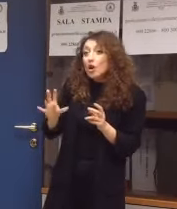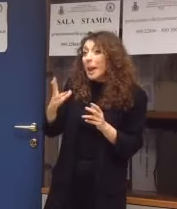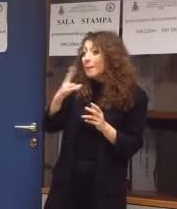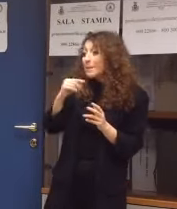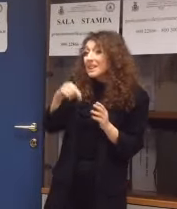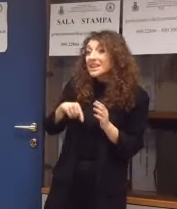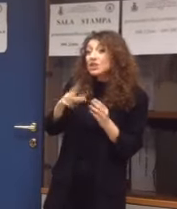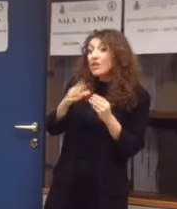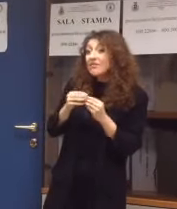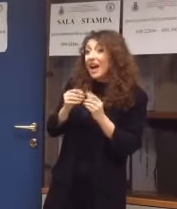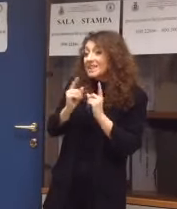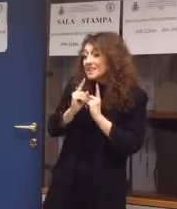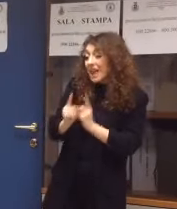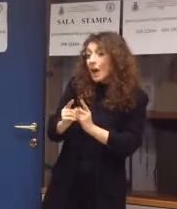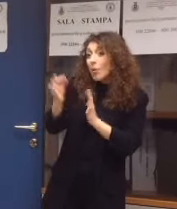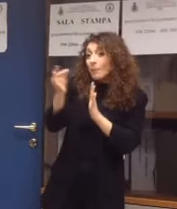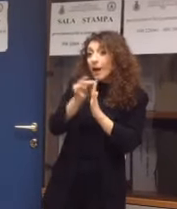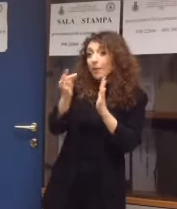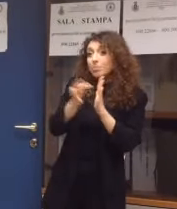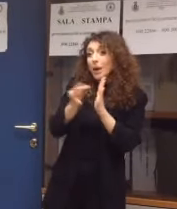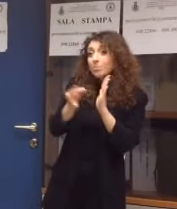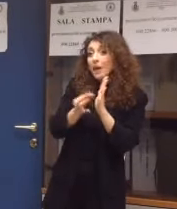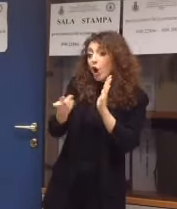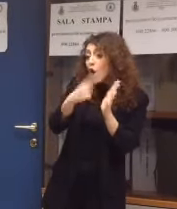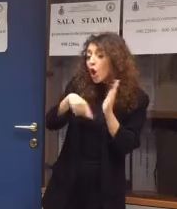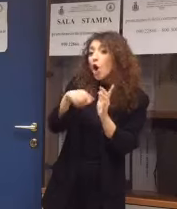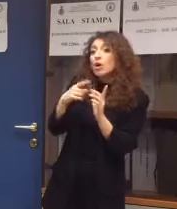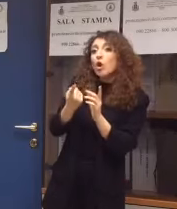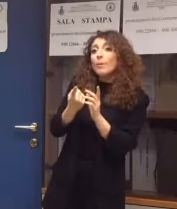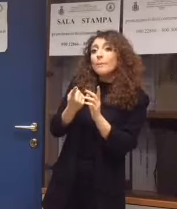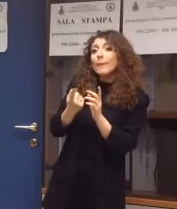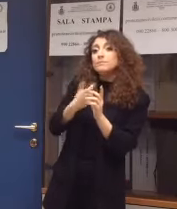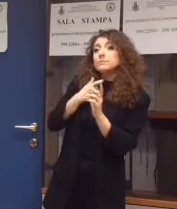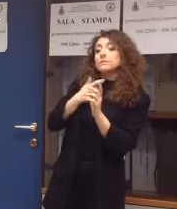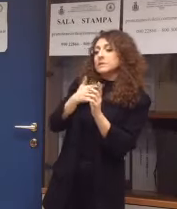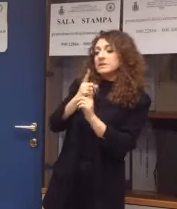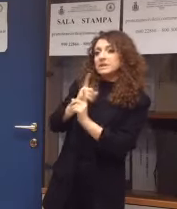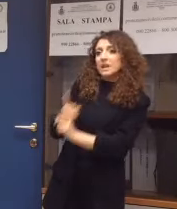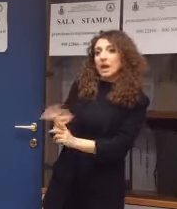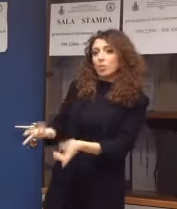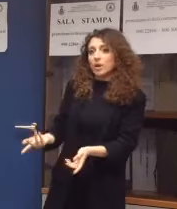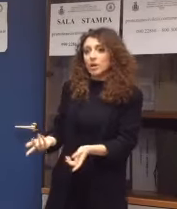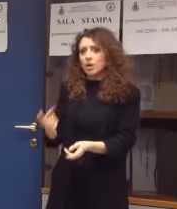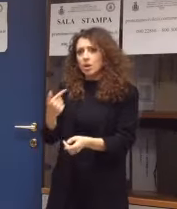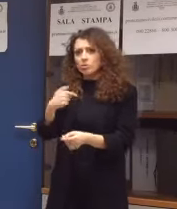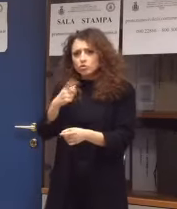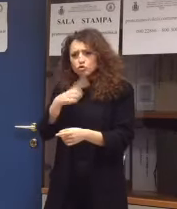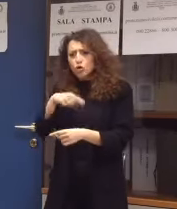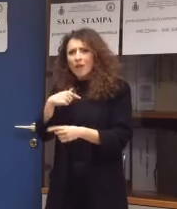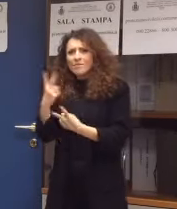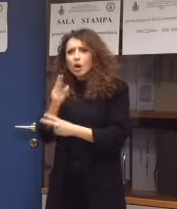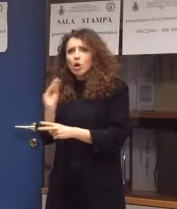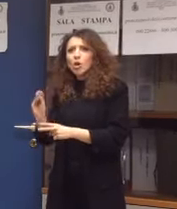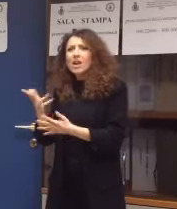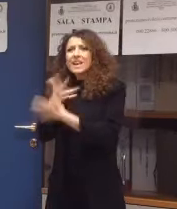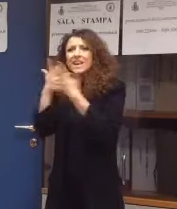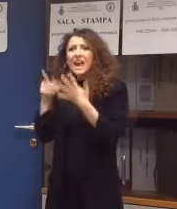questi elementi. Comunque ho fatto anche una richiesta di chiarimenti dalla Regione, perché se la Regione mi dice che